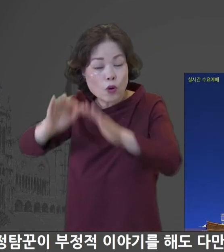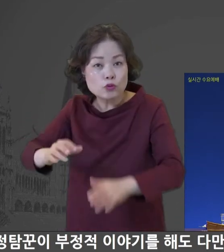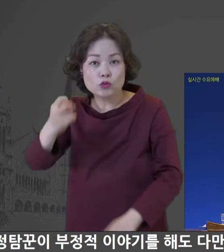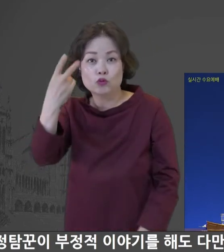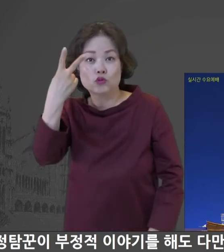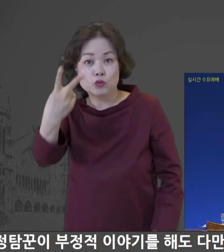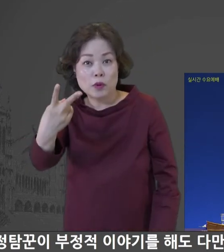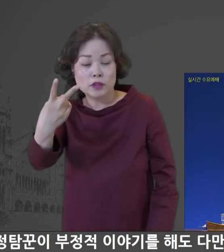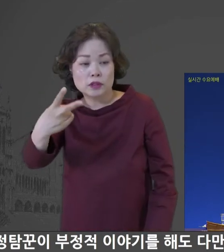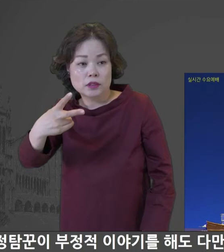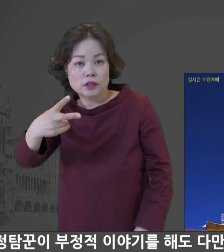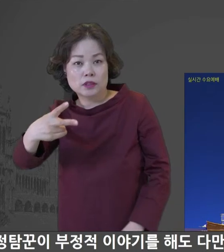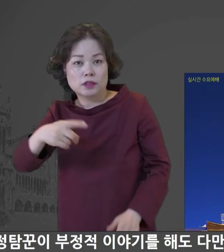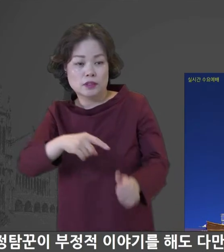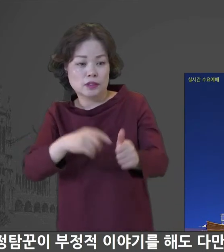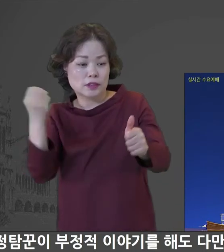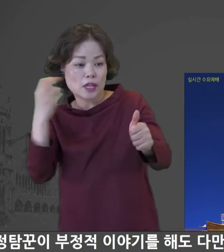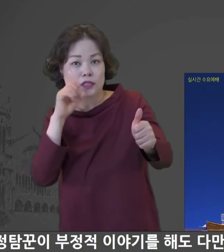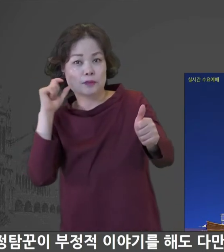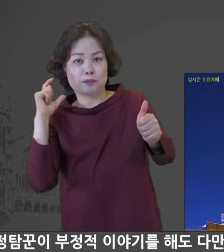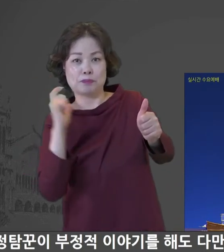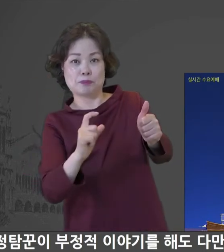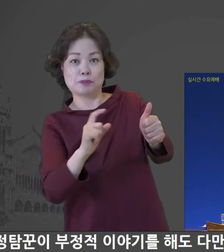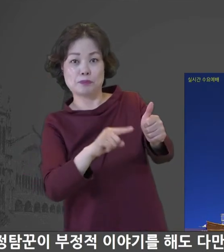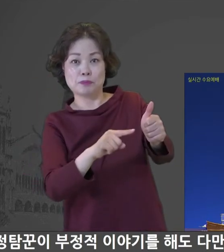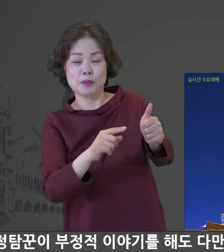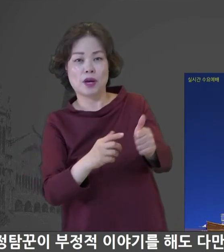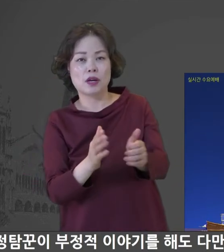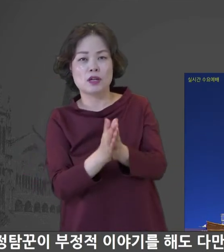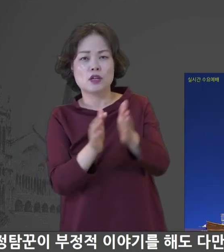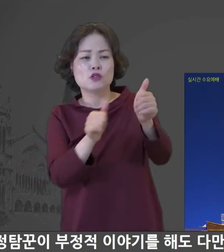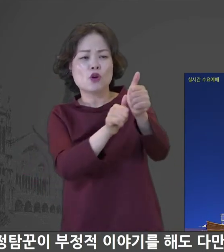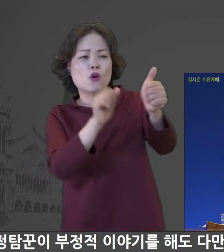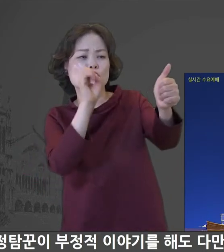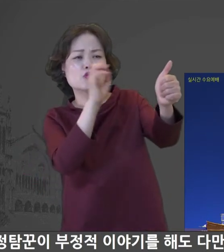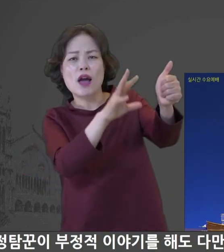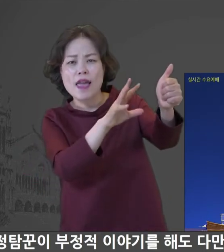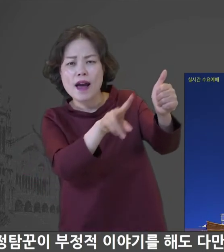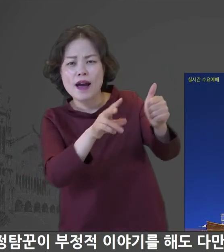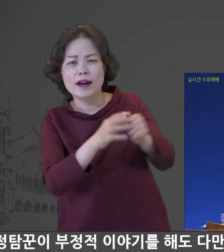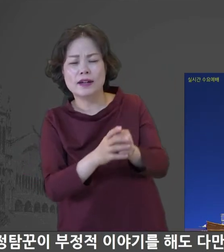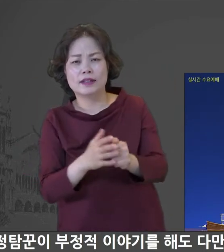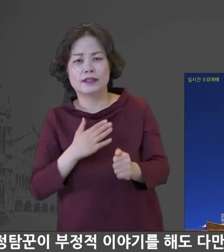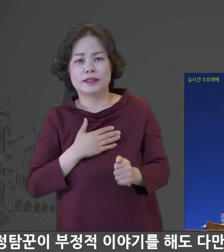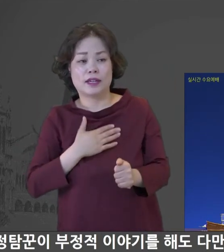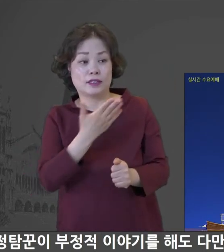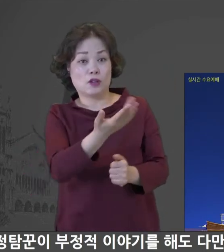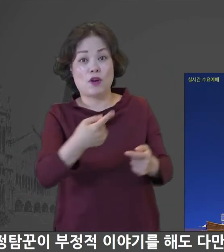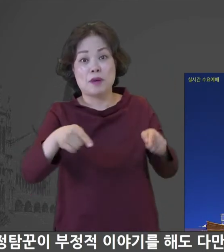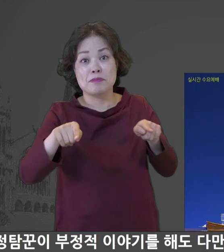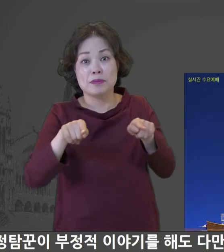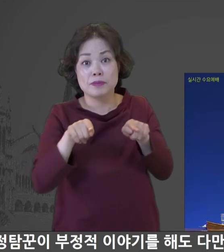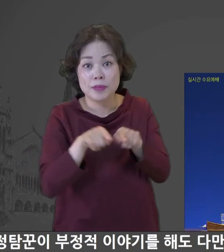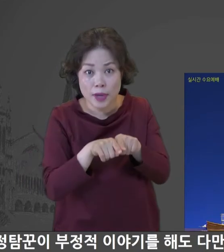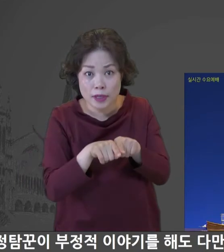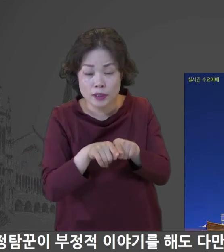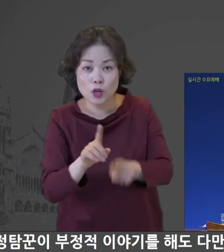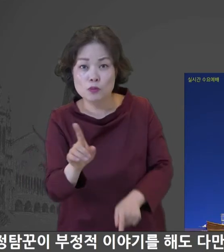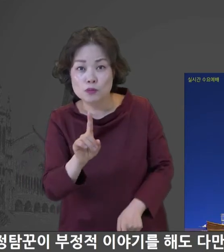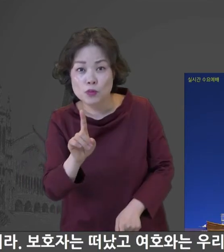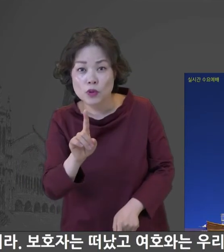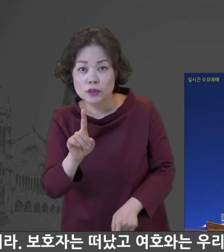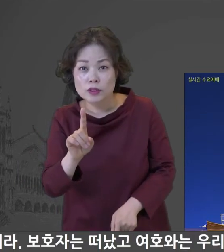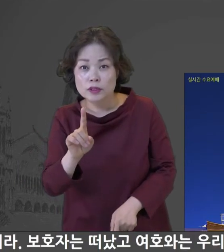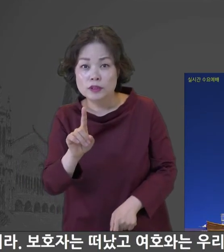번이나 반복해서 여호수아에게 다시 말씀을 해주시는 겁니다. 여호수아야, 내가 너와 함께한다. 근데 이 말씀은 모세